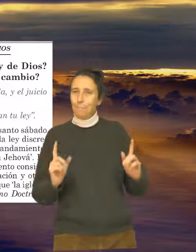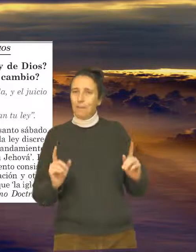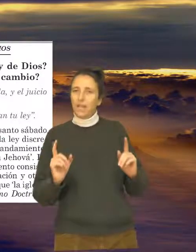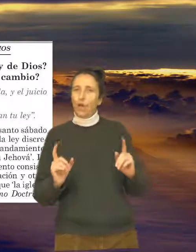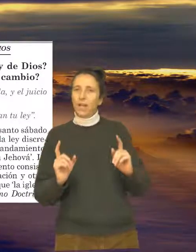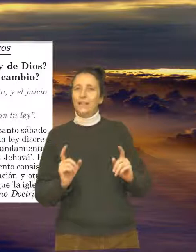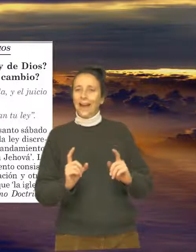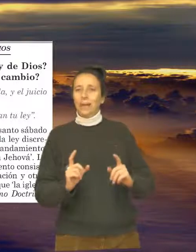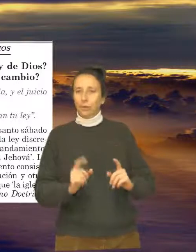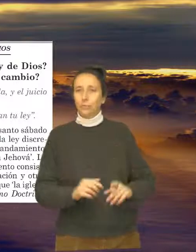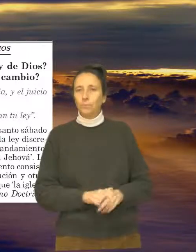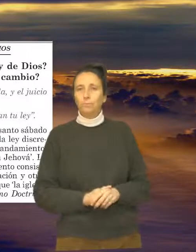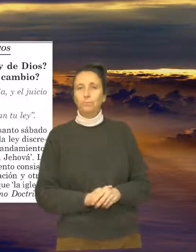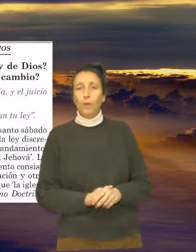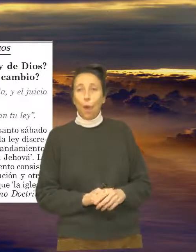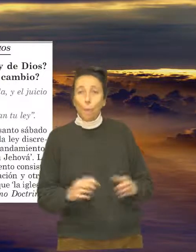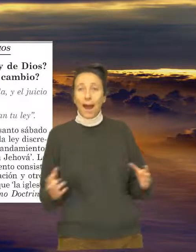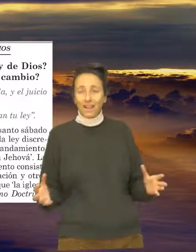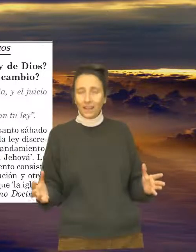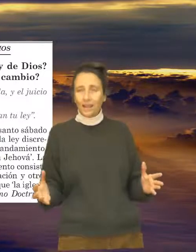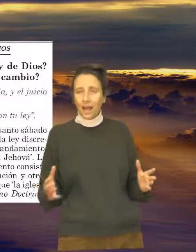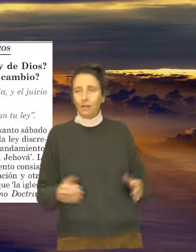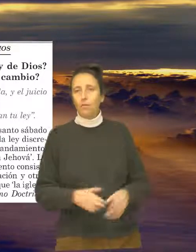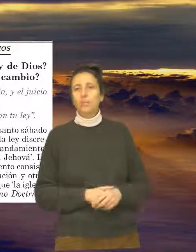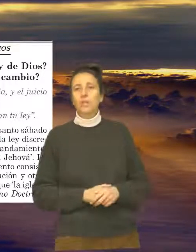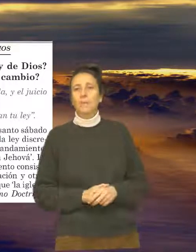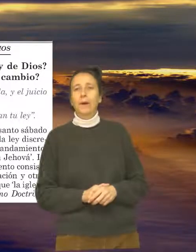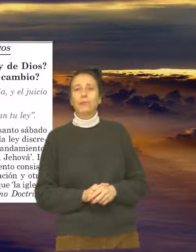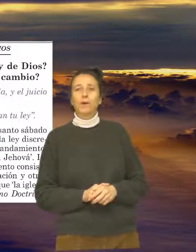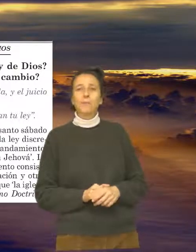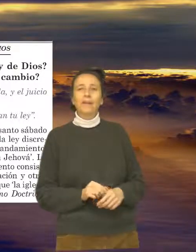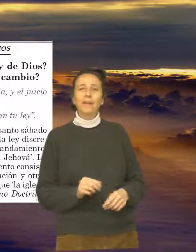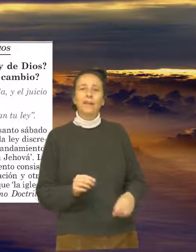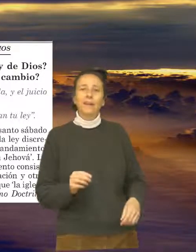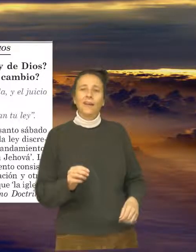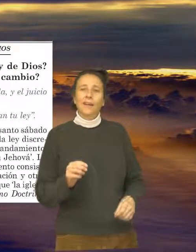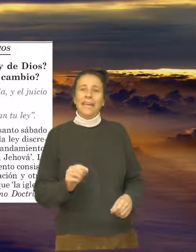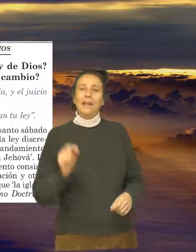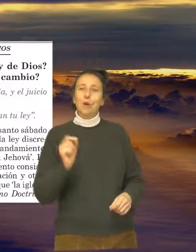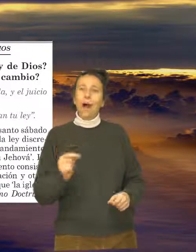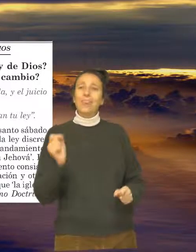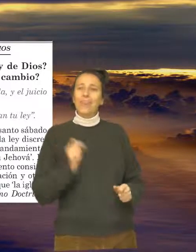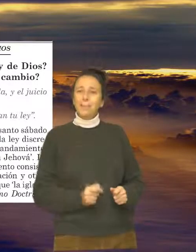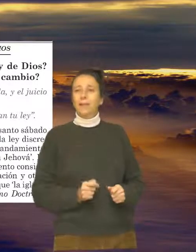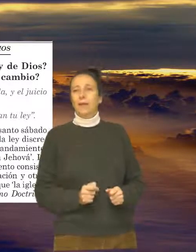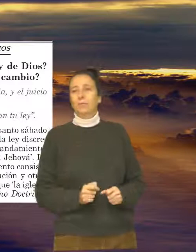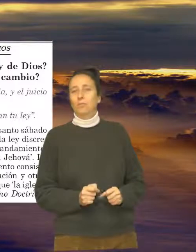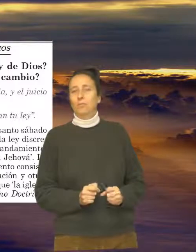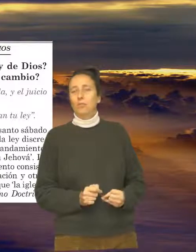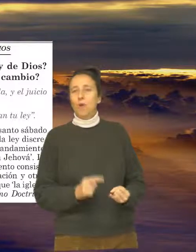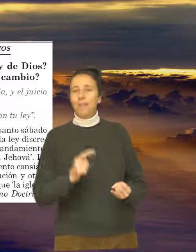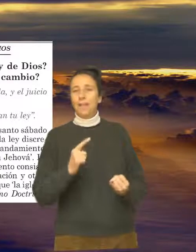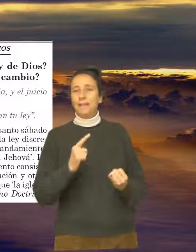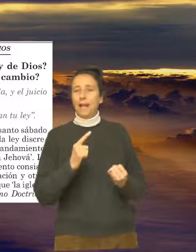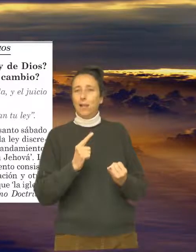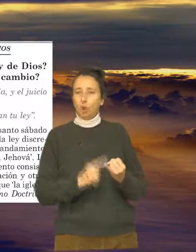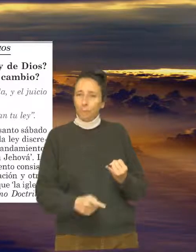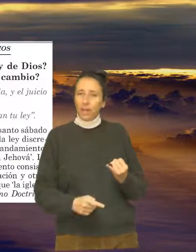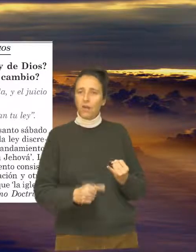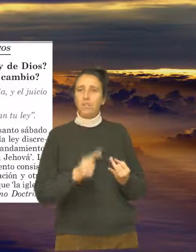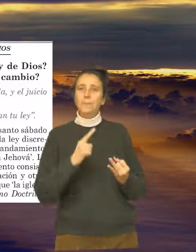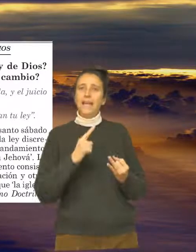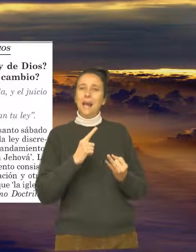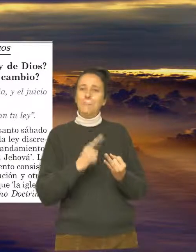aunque sea minoritario o marginal, como se llamará actualmente, que no acepta. No acepta